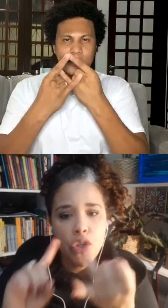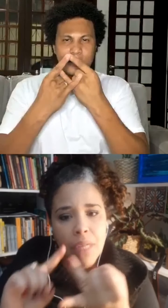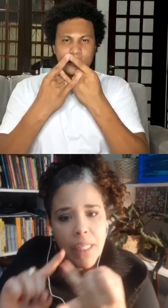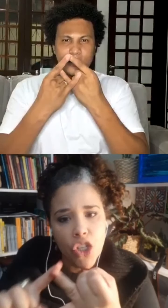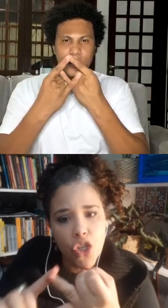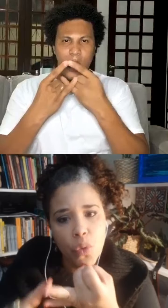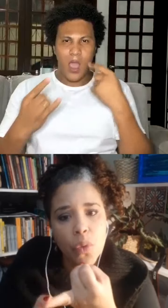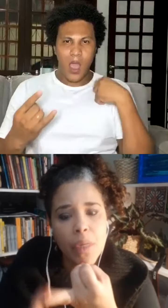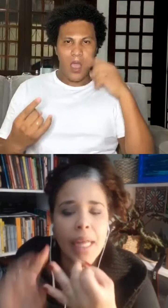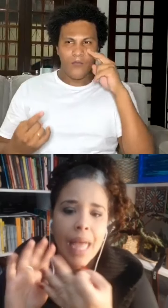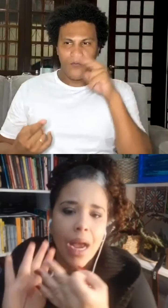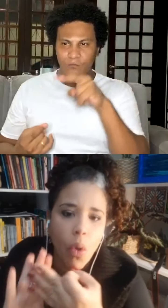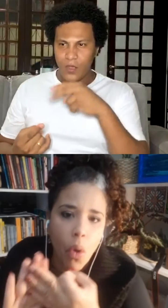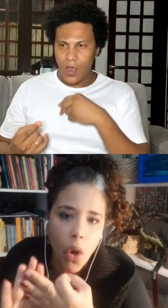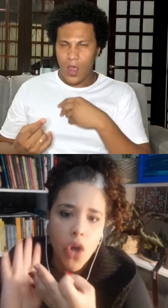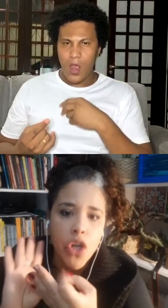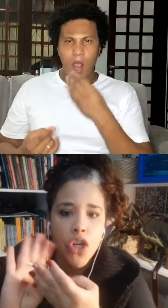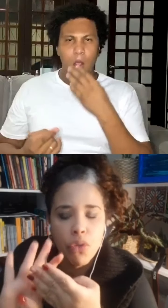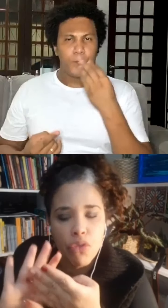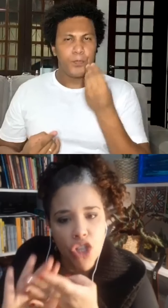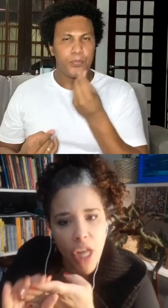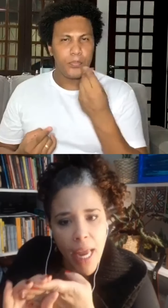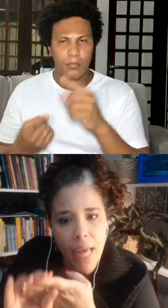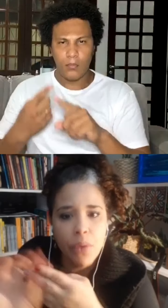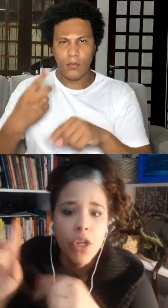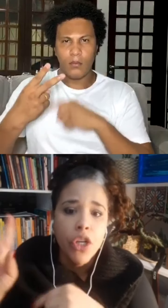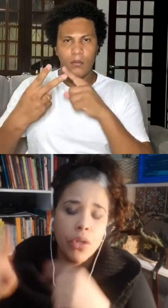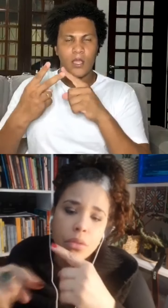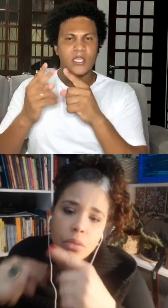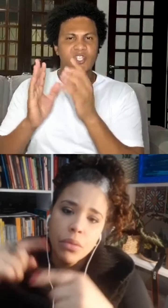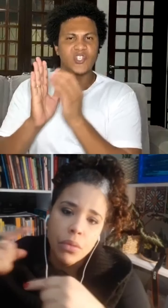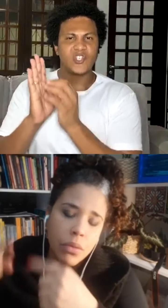na textura, na cor, no cheiro,